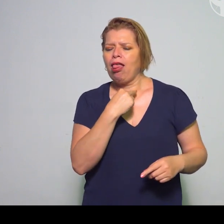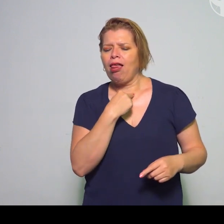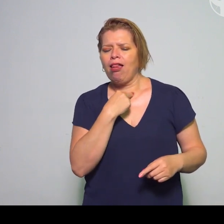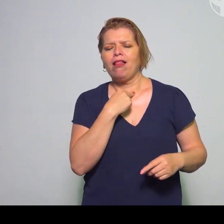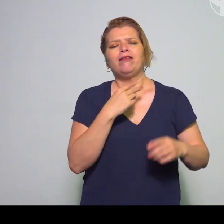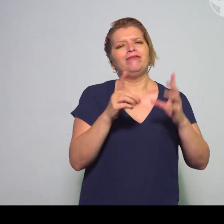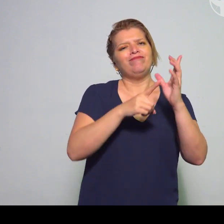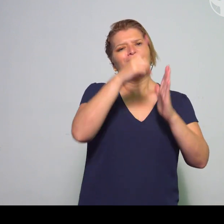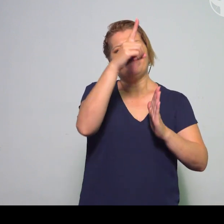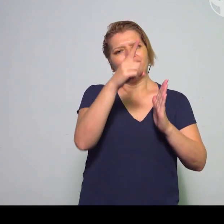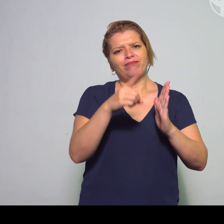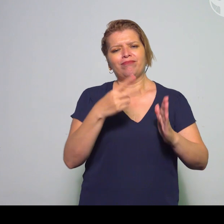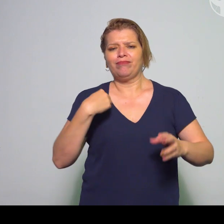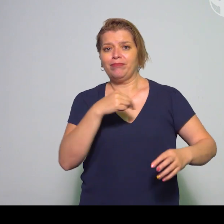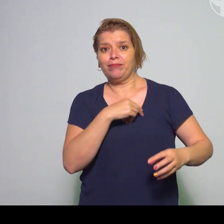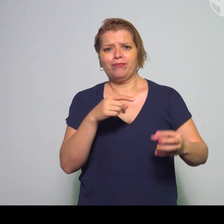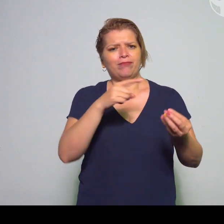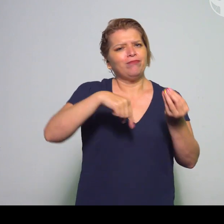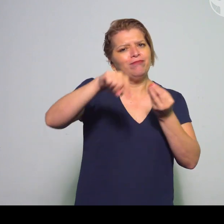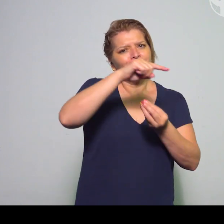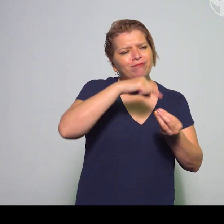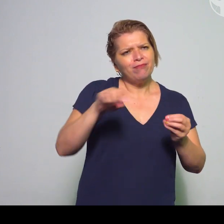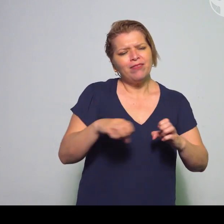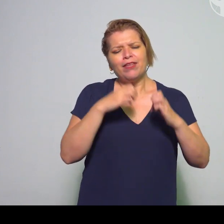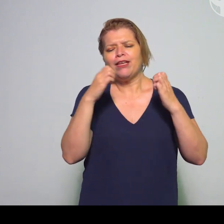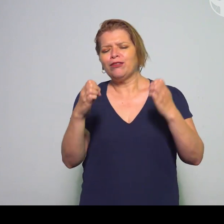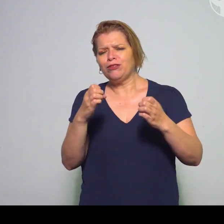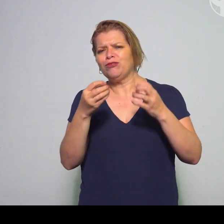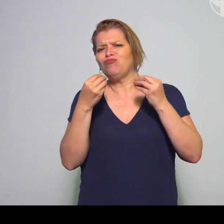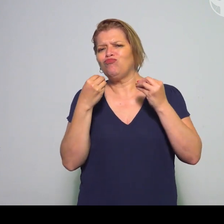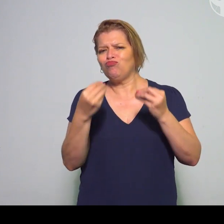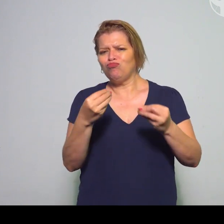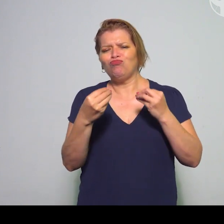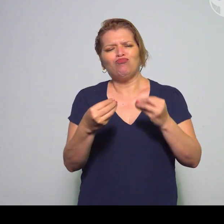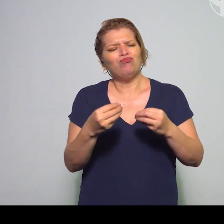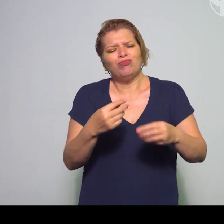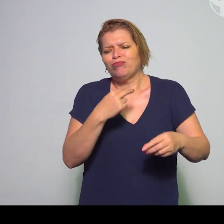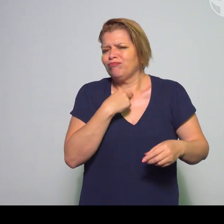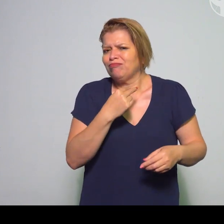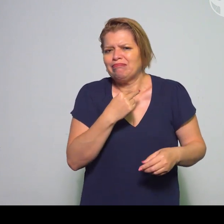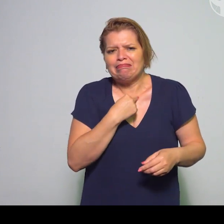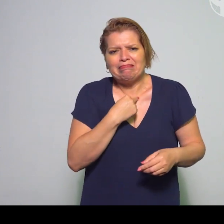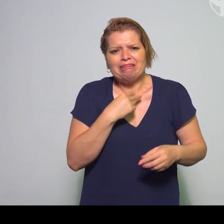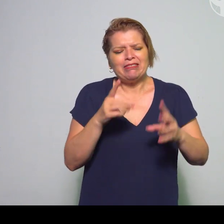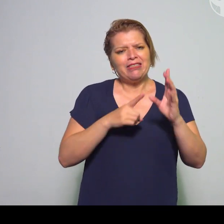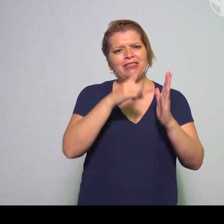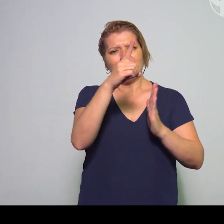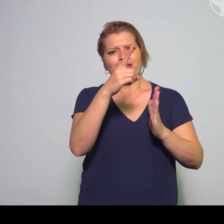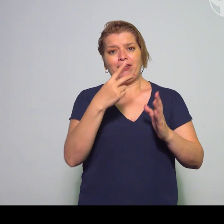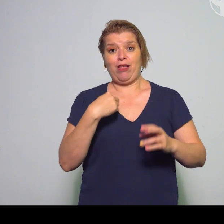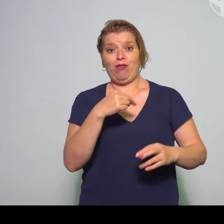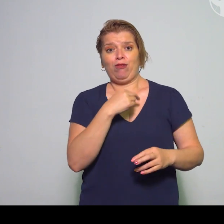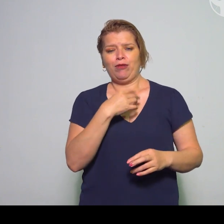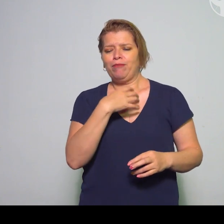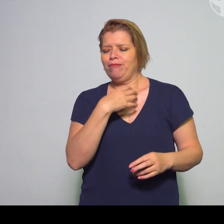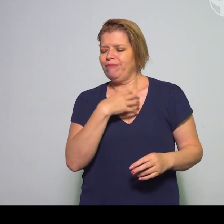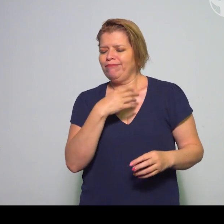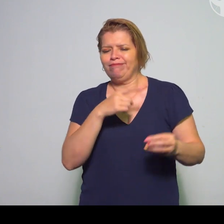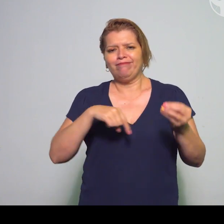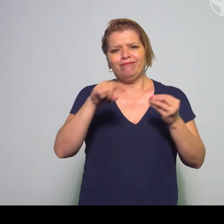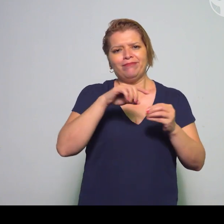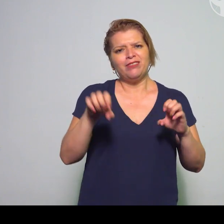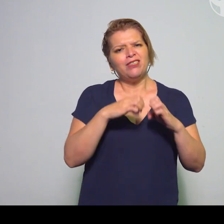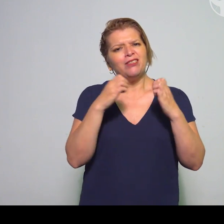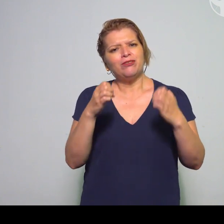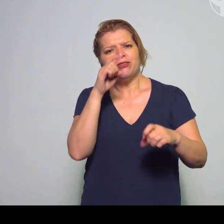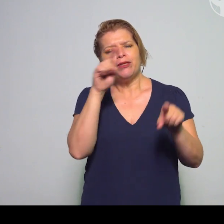pone en peligro el desarrollo de un asunto. En este caso, una crisis pone en riesgo o en peligro el desarrollo